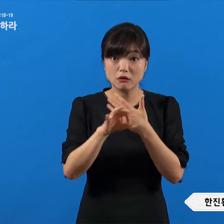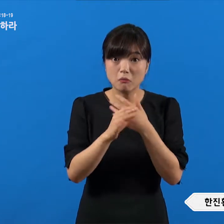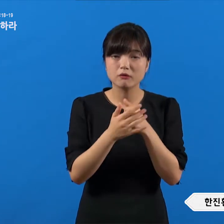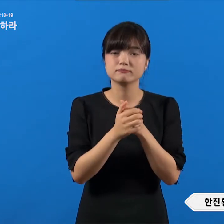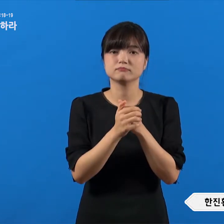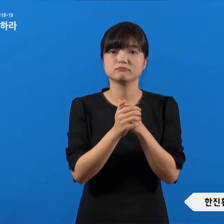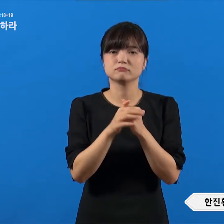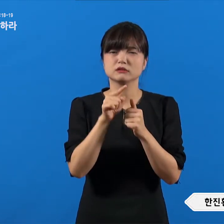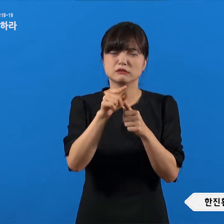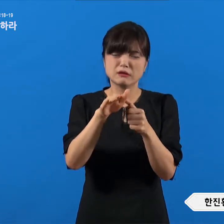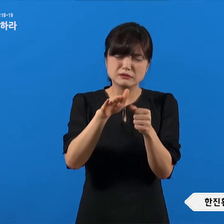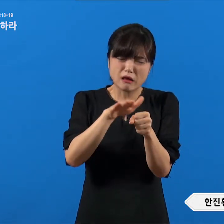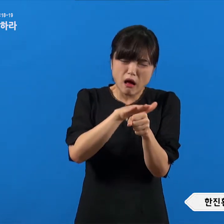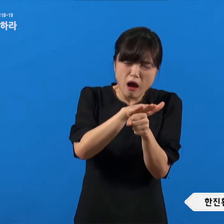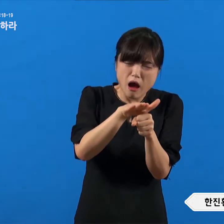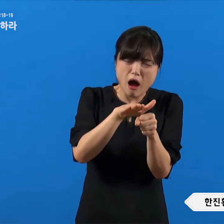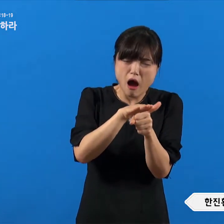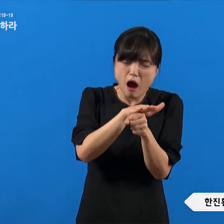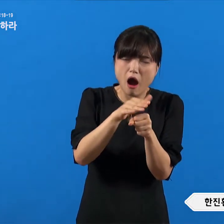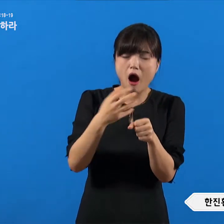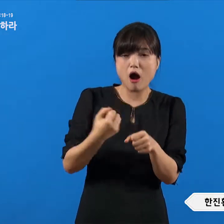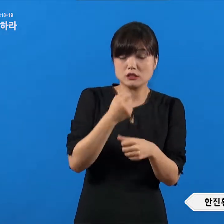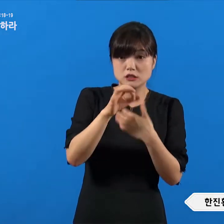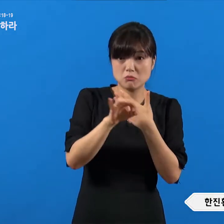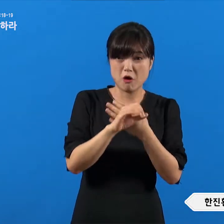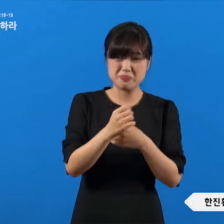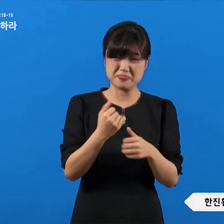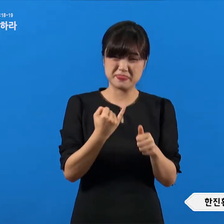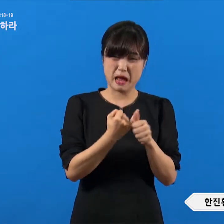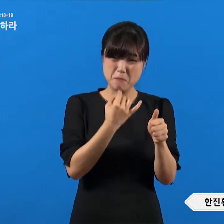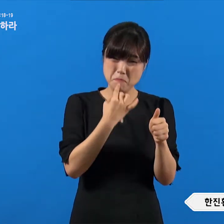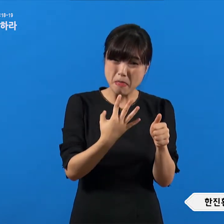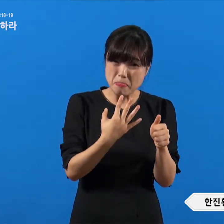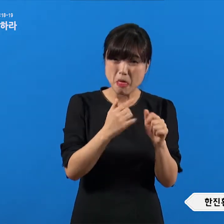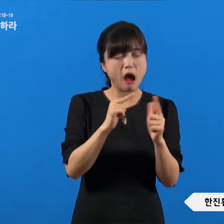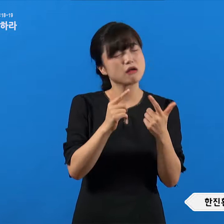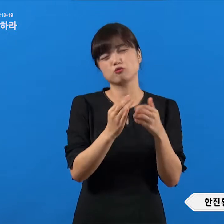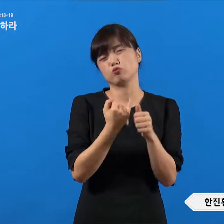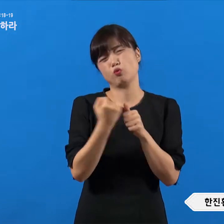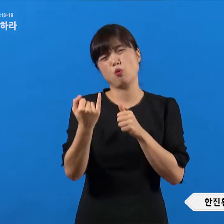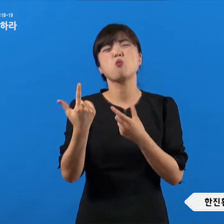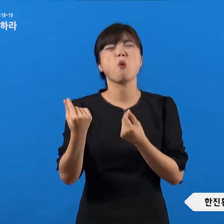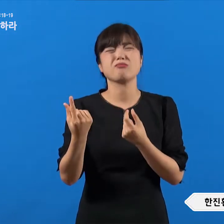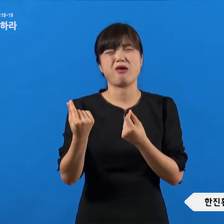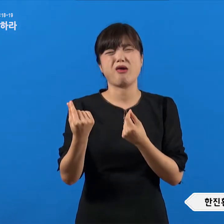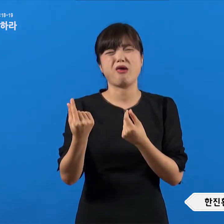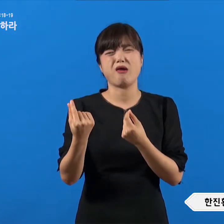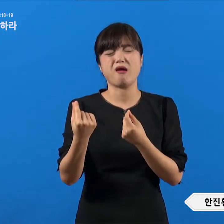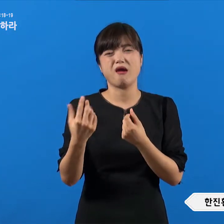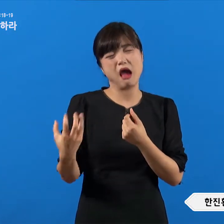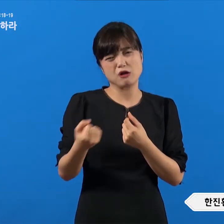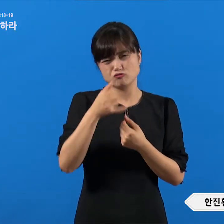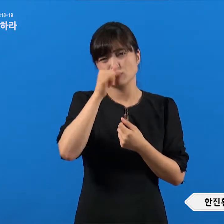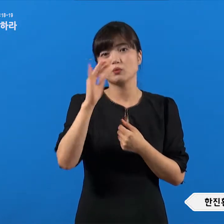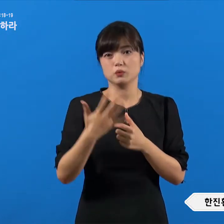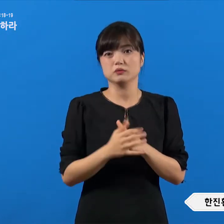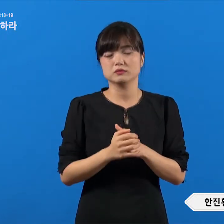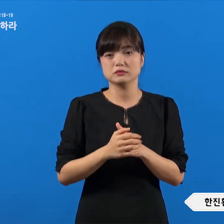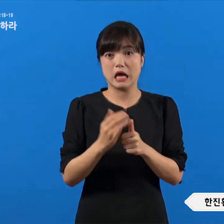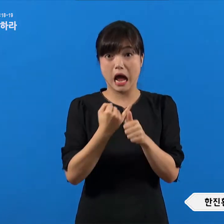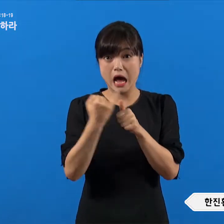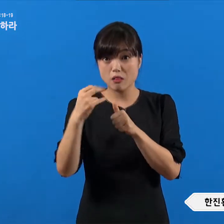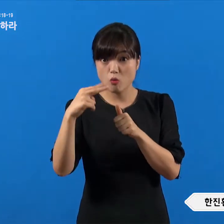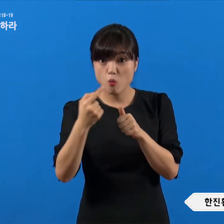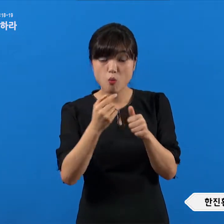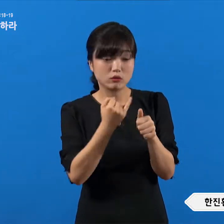그러면 그런 사랑이라면 남편에게만 필요한 것이 아니라 아내에게도 필요한 것이 아닐까요?